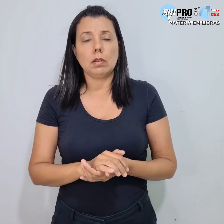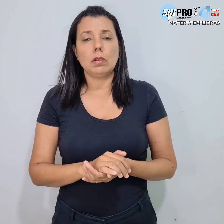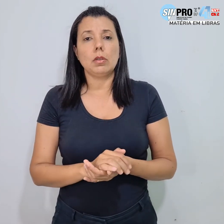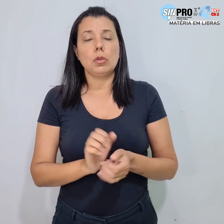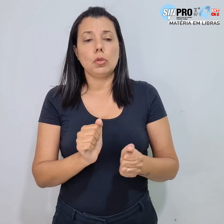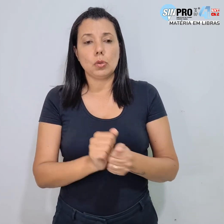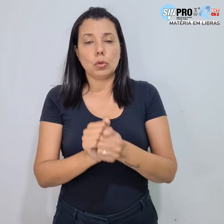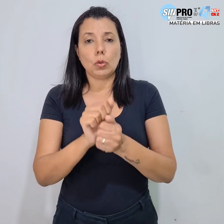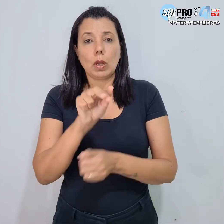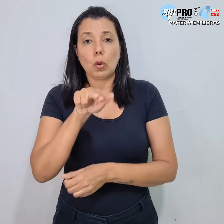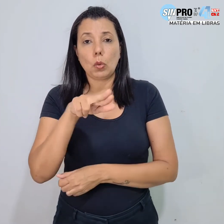concede à União,